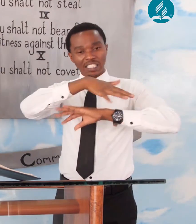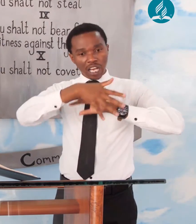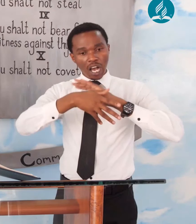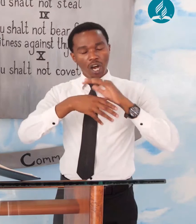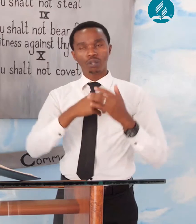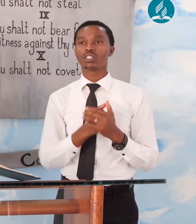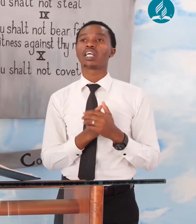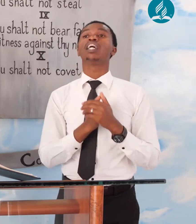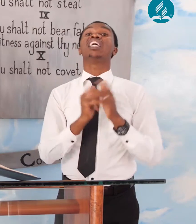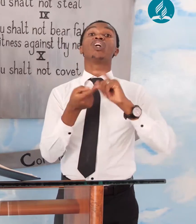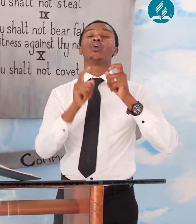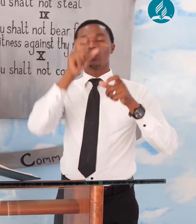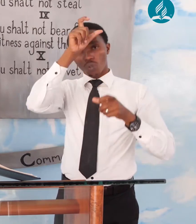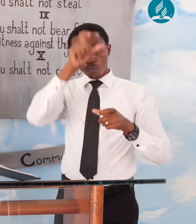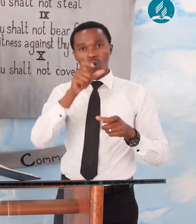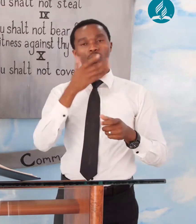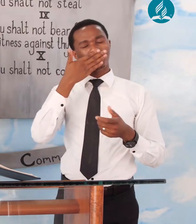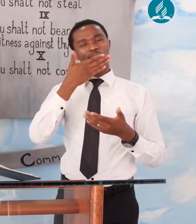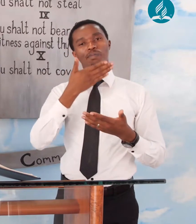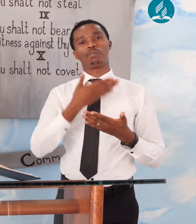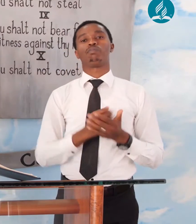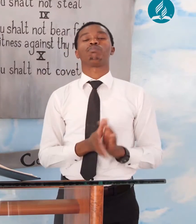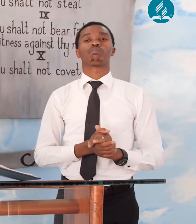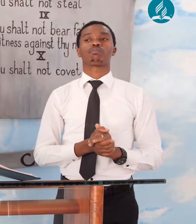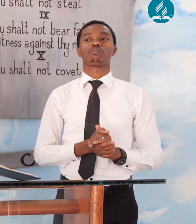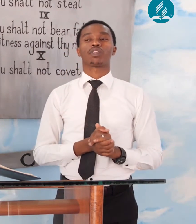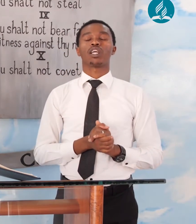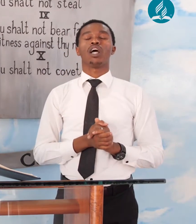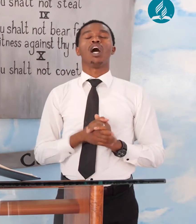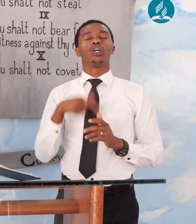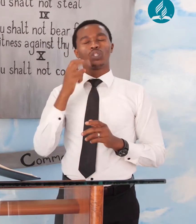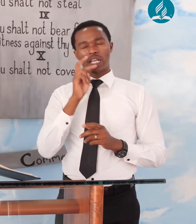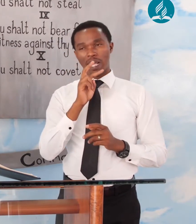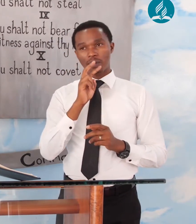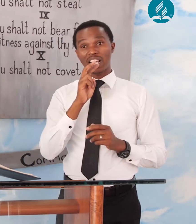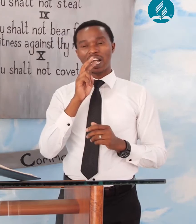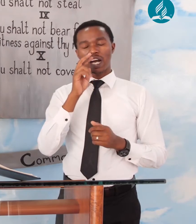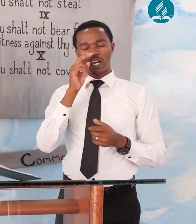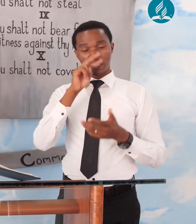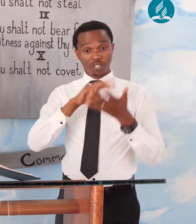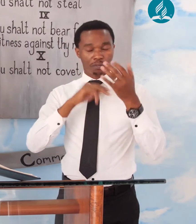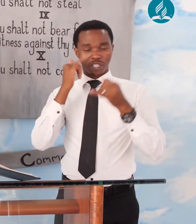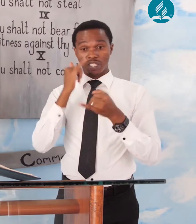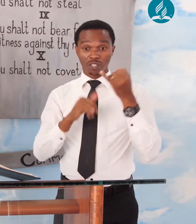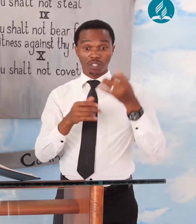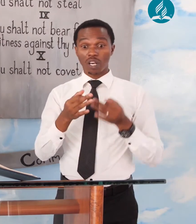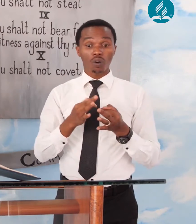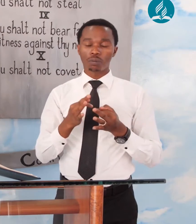ngo ikugire umuntu ukwiriye tugiye kureba isomo rya nyuma